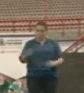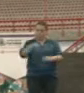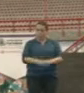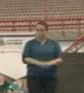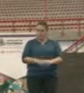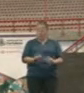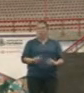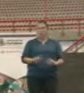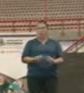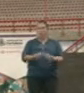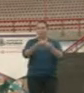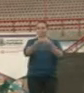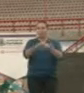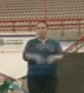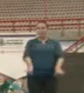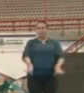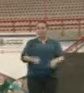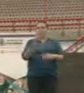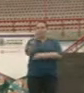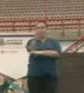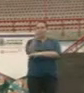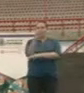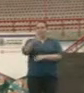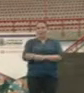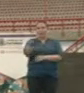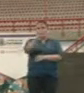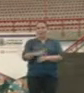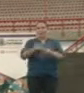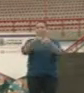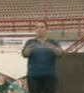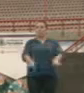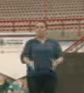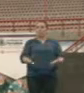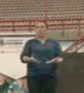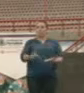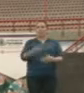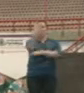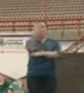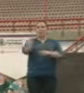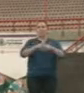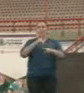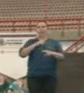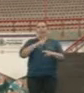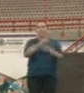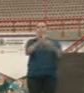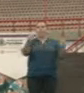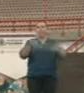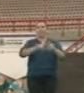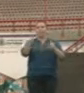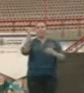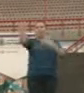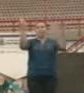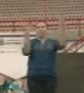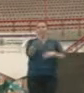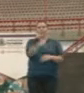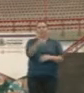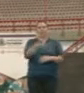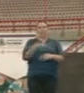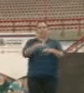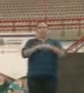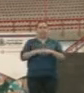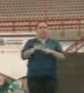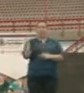tanto desperdício de madeira. A gente desperdiça madeira aqui porque a gente tem. Vai chegar um momento que a gente vai começar a olhar para a madeira e vai perceber uma coisa: não vai ter. A